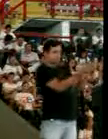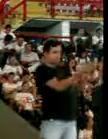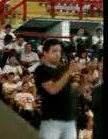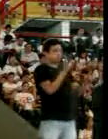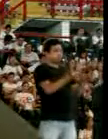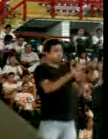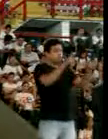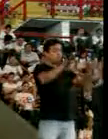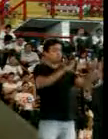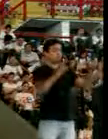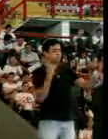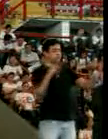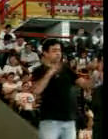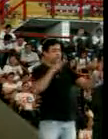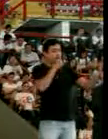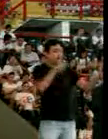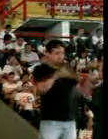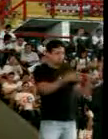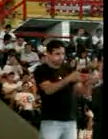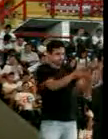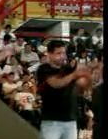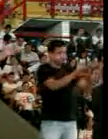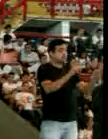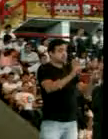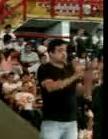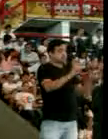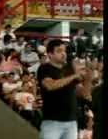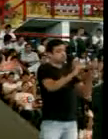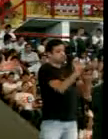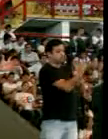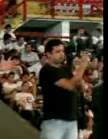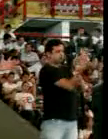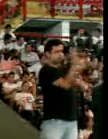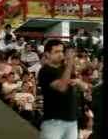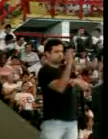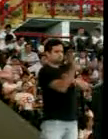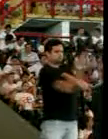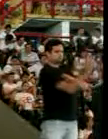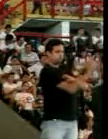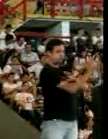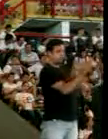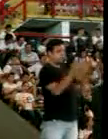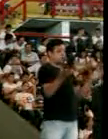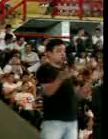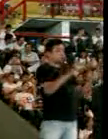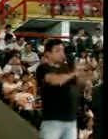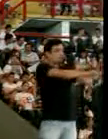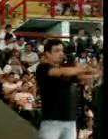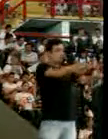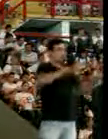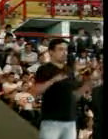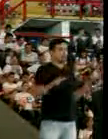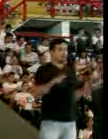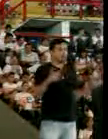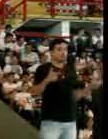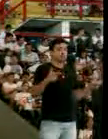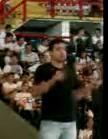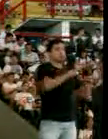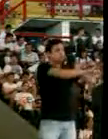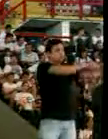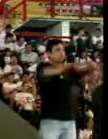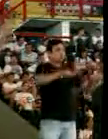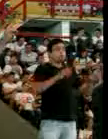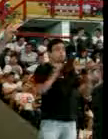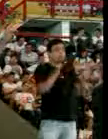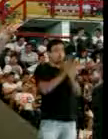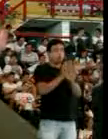tinha água, locais onde tinha matas, não tem mais. Não tem mais.